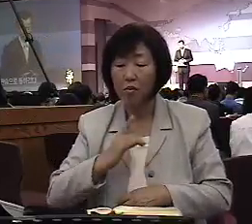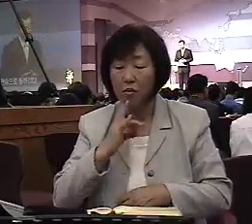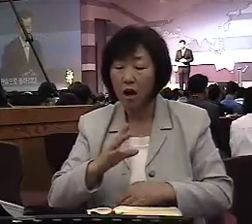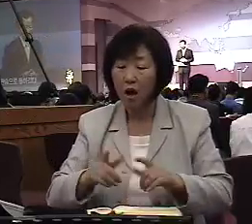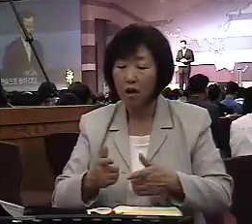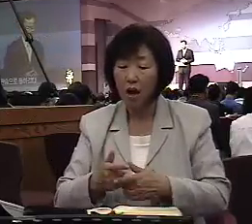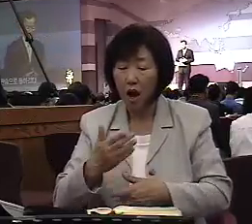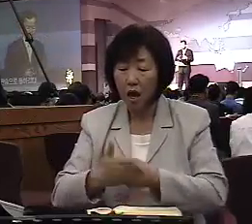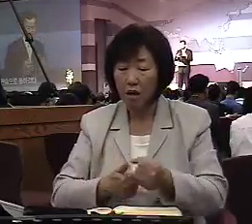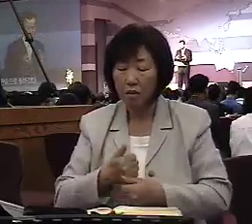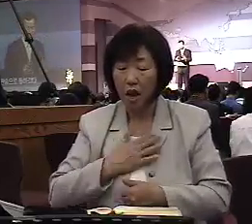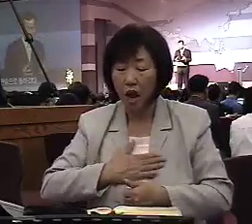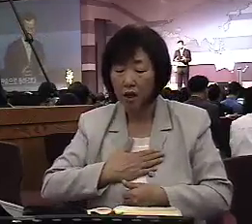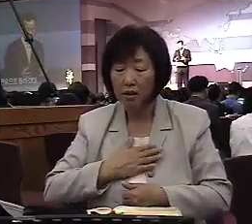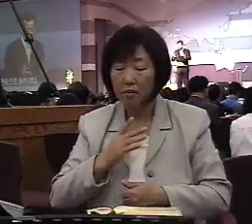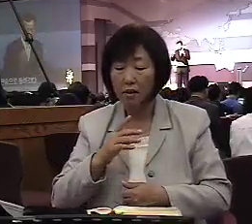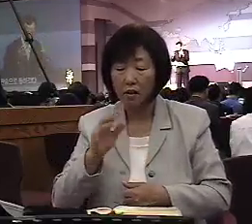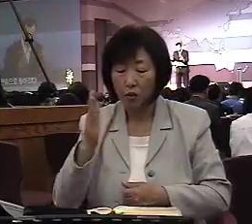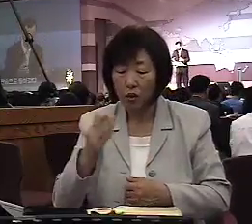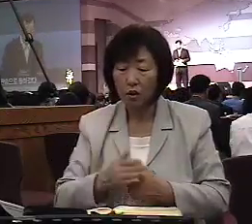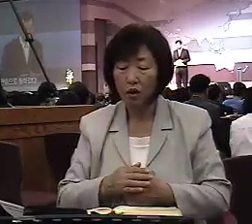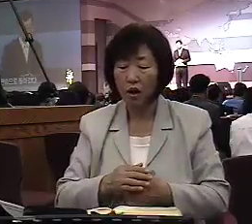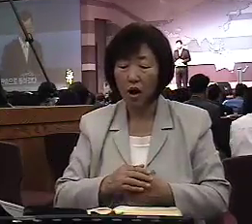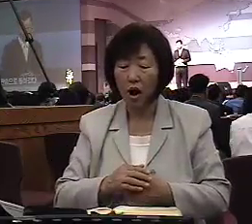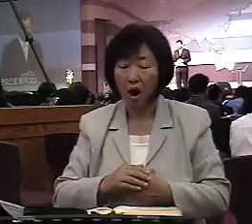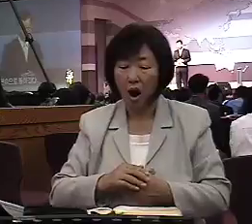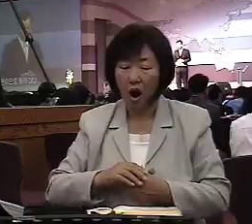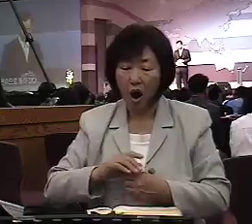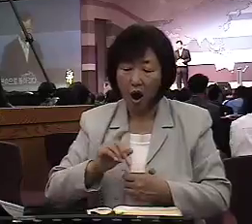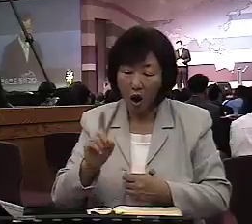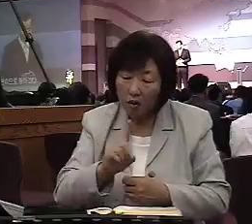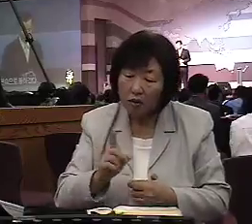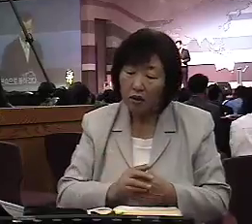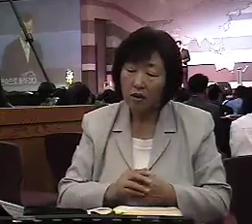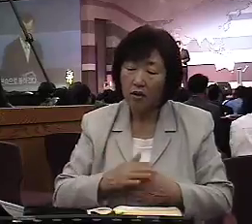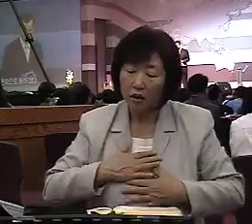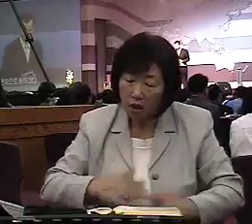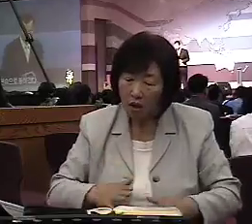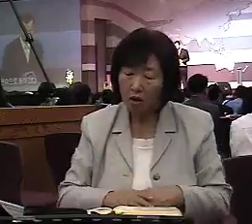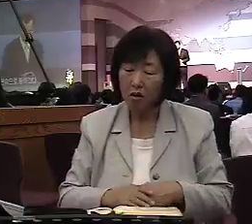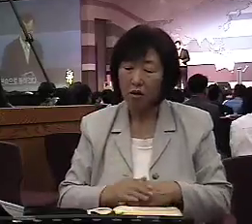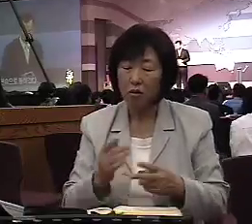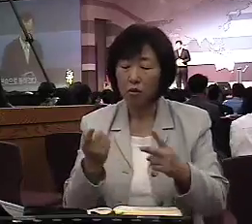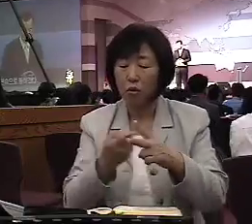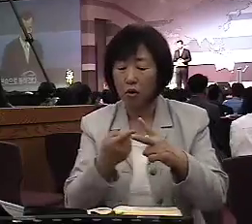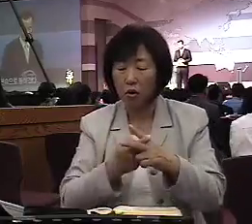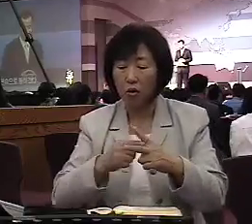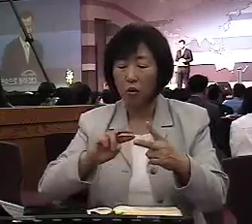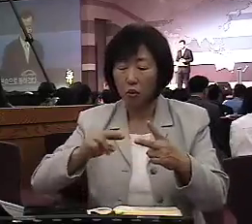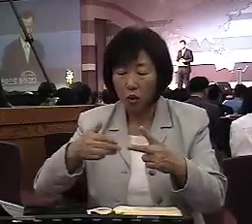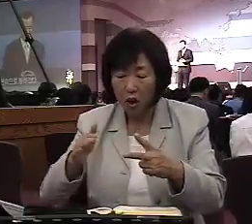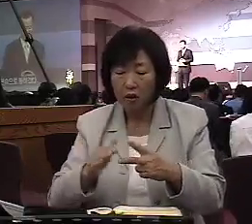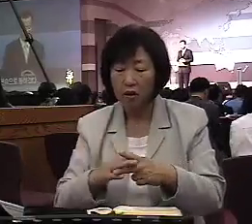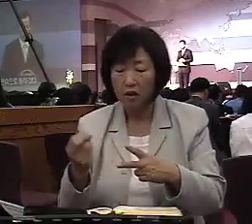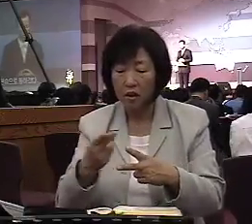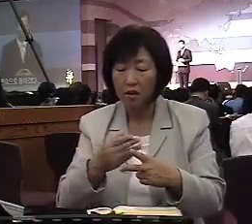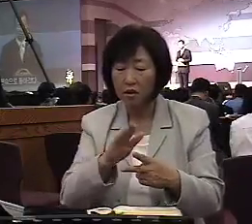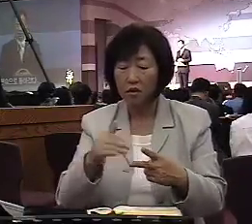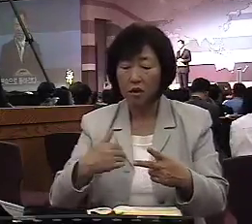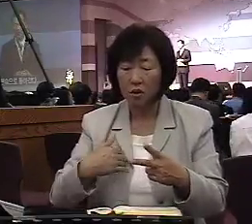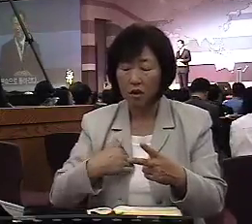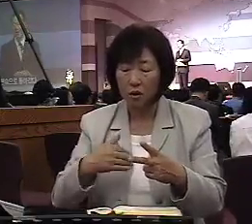뿐더러 하나님의 아심바 되었거늘 억지하여 다시 약하고 천한 초등 학문으로 돌아가서 다시